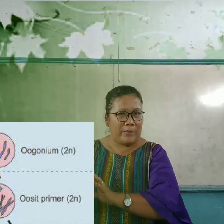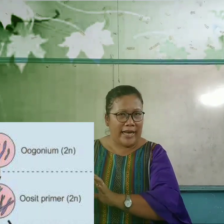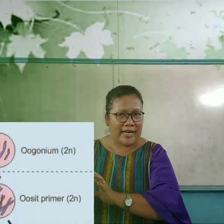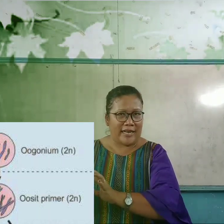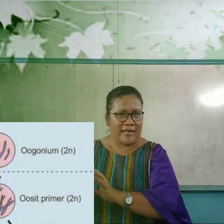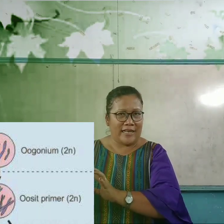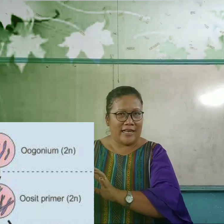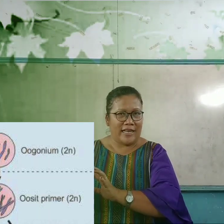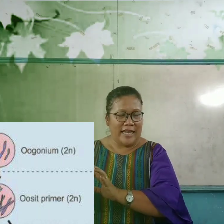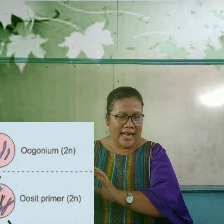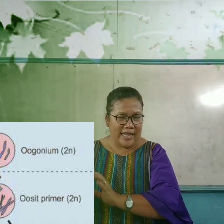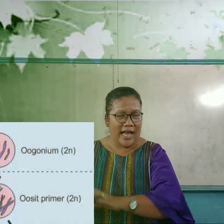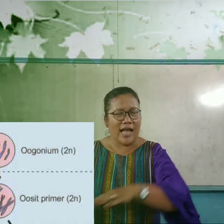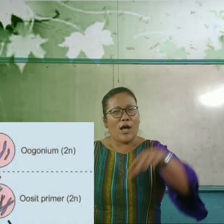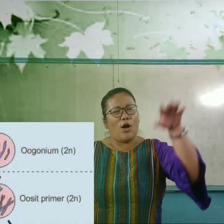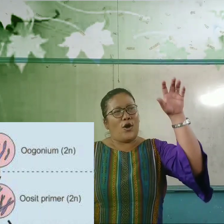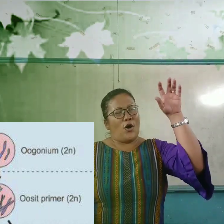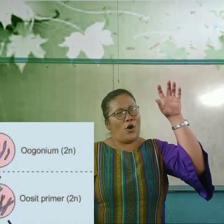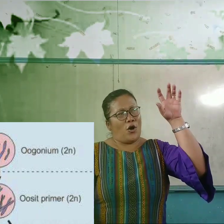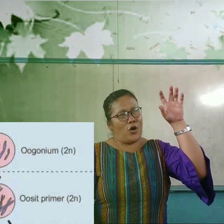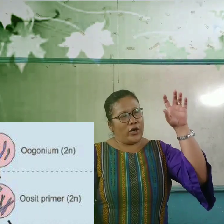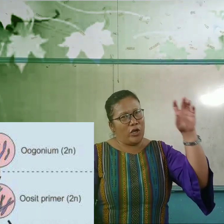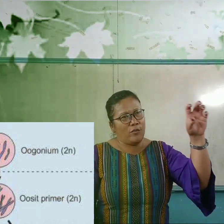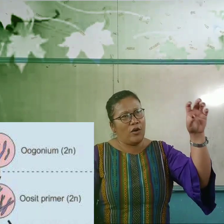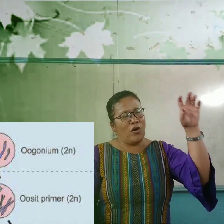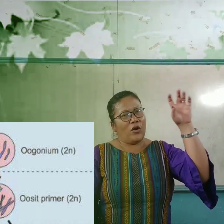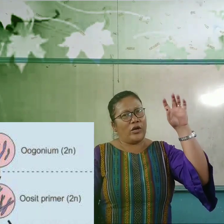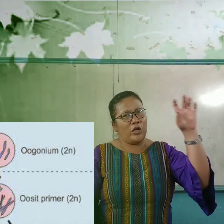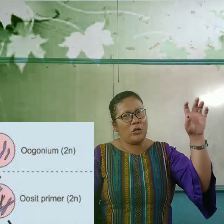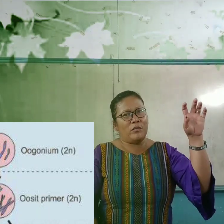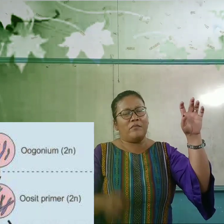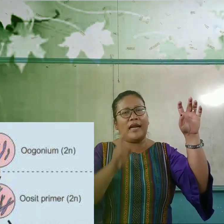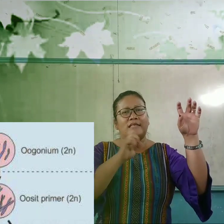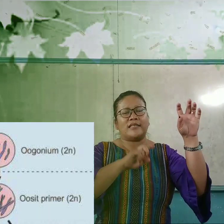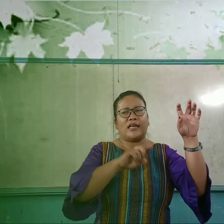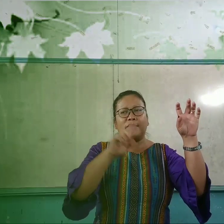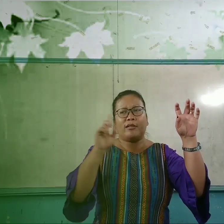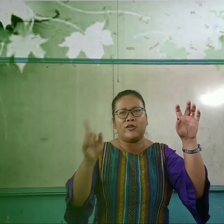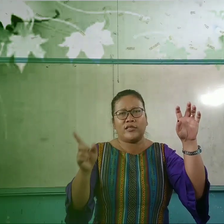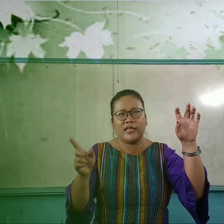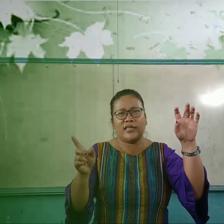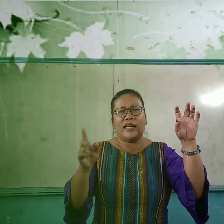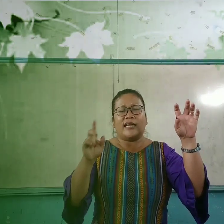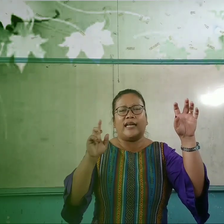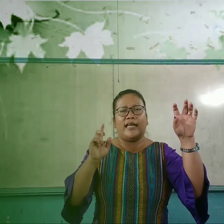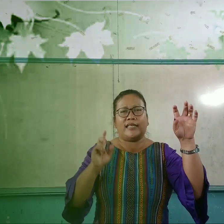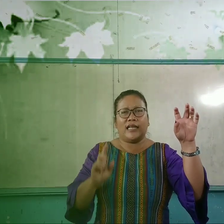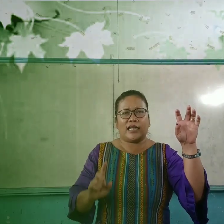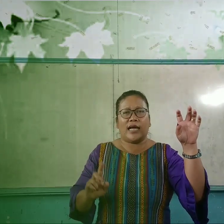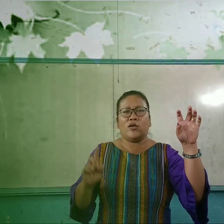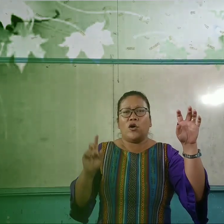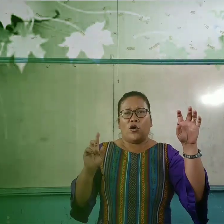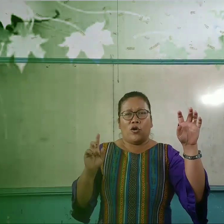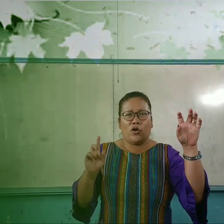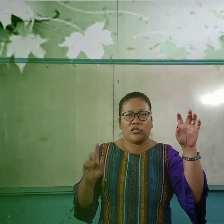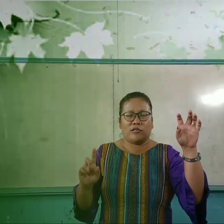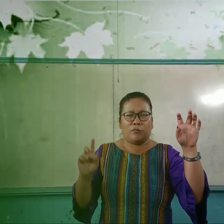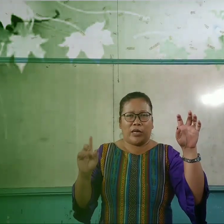primer. Lihat ya, oogonium membelah secara mitosis dan dihasilkan oosit